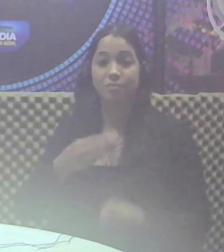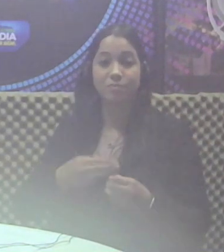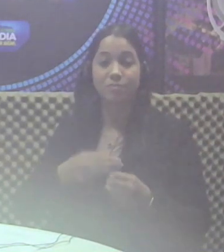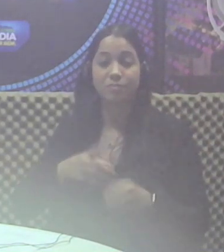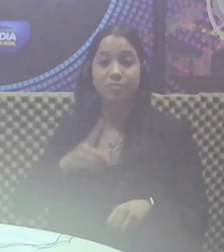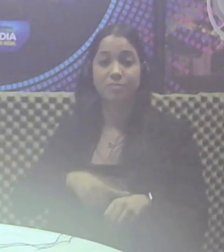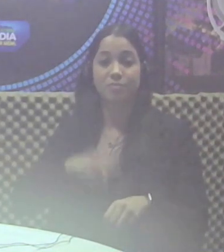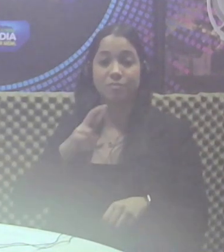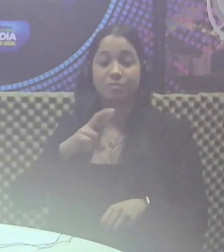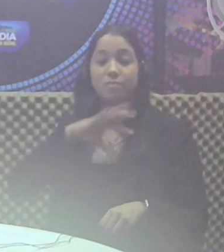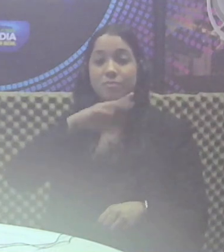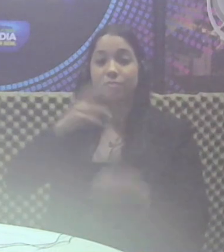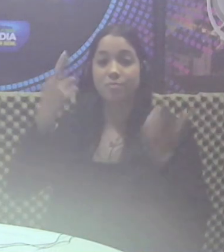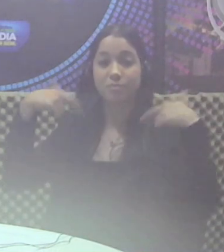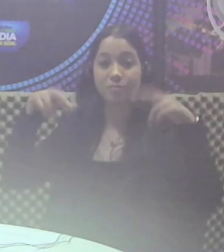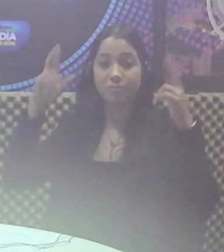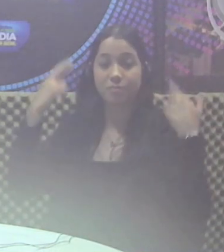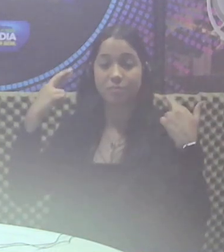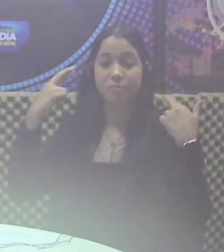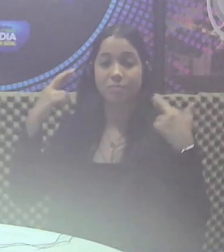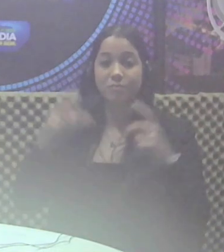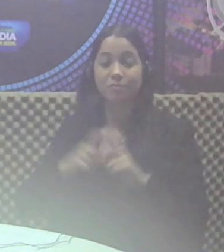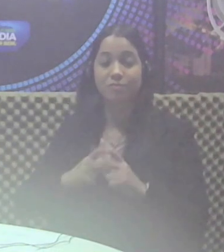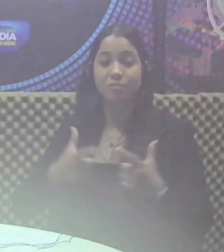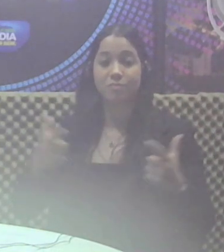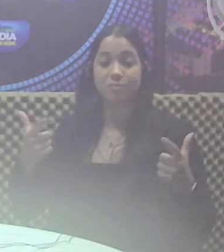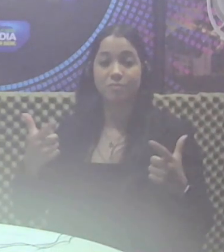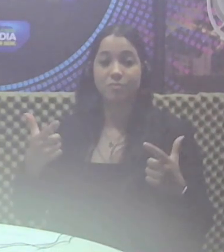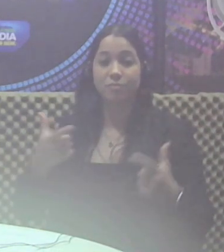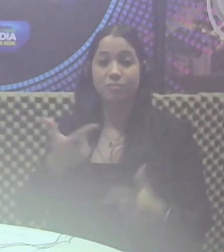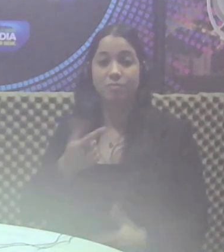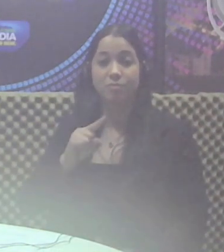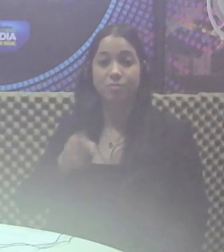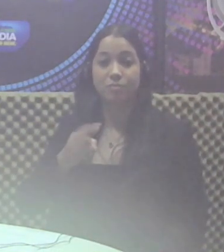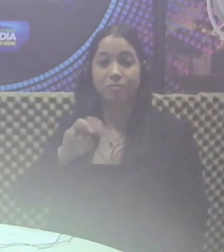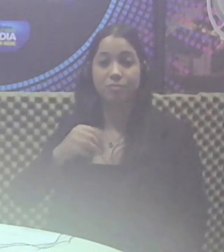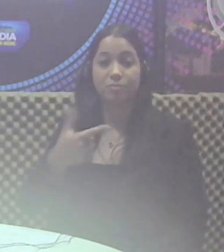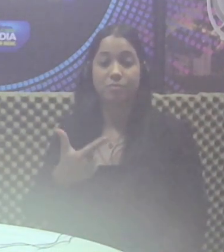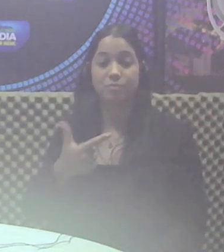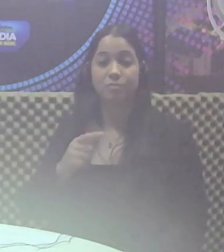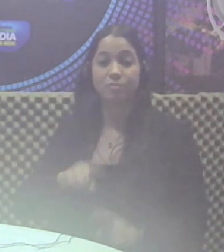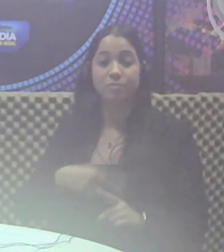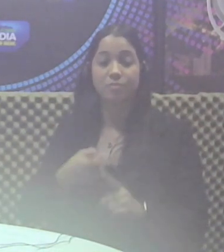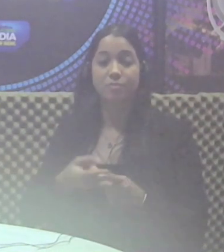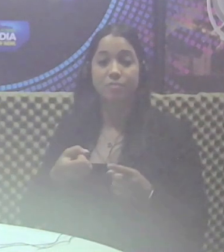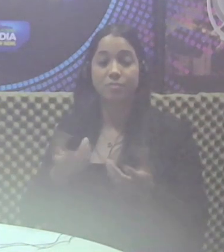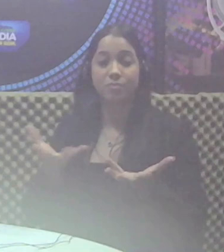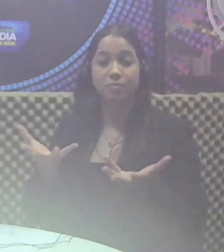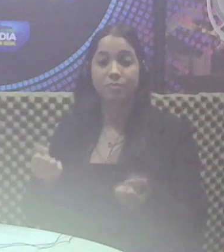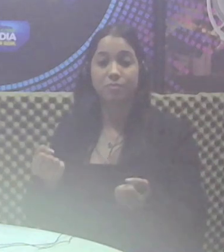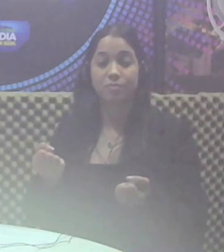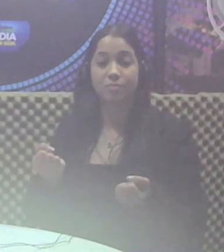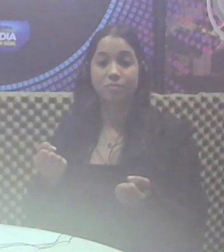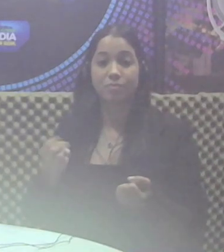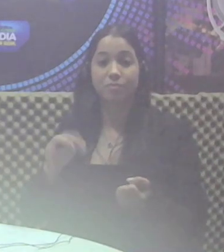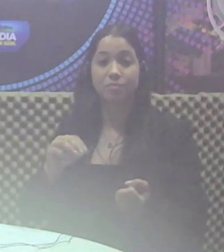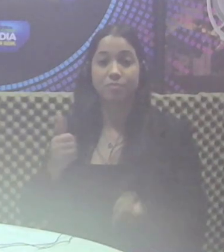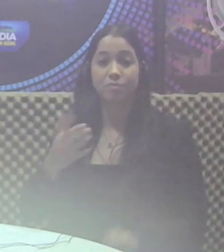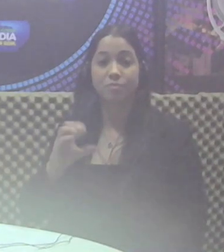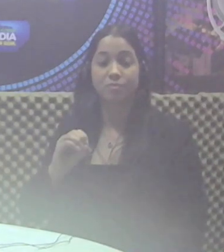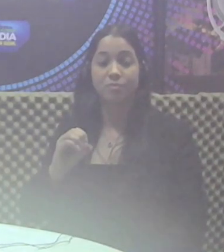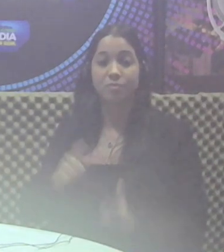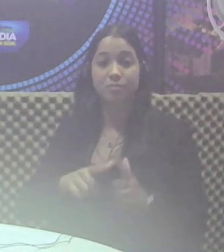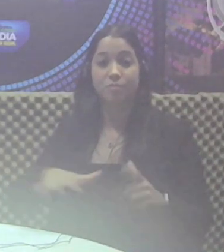Dr. Odelmo Leão Carneiro, que foi ampliado em 2 mil metros quadrados e passou a comportar, em março deste ano, uma